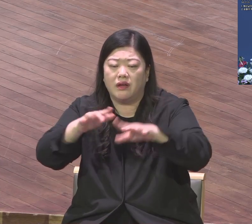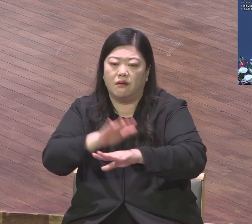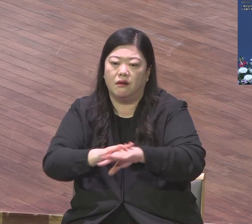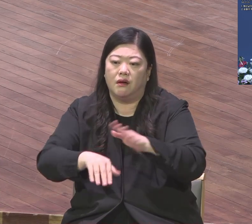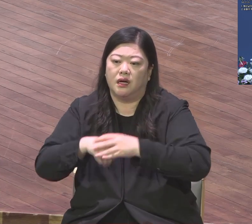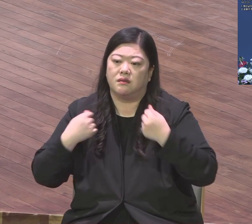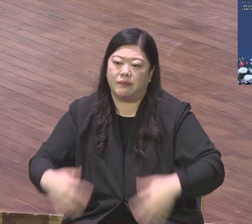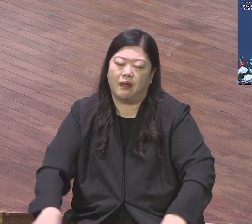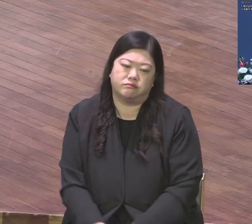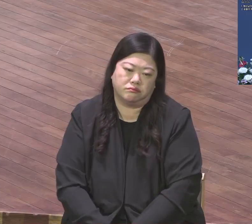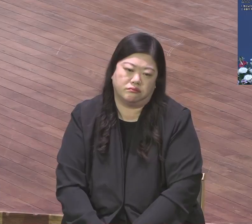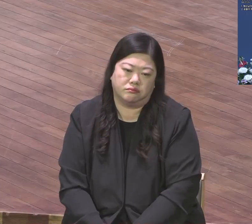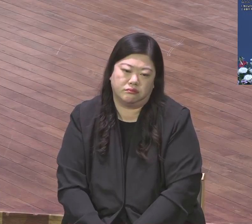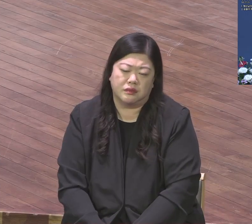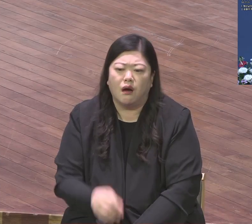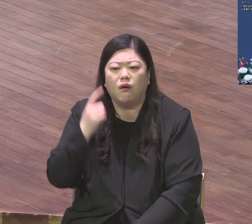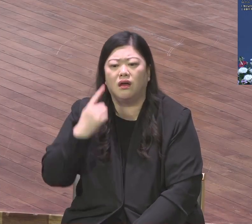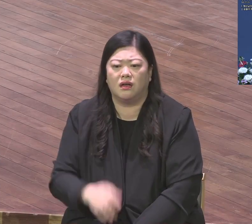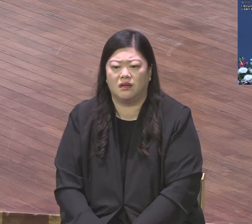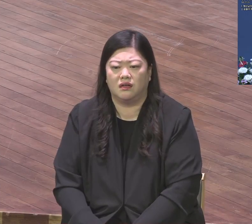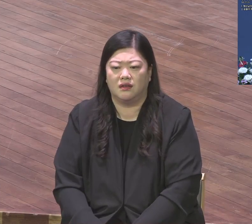믿으시 바랍니다.